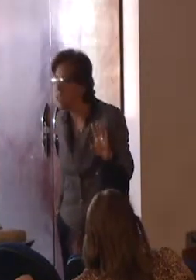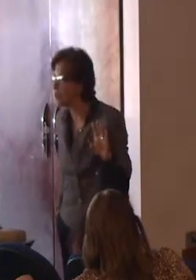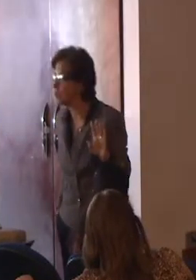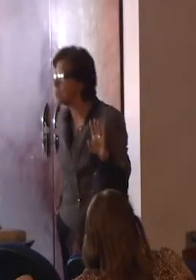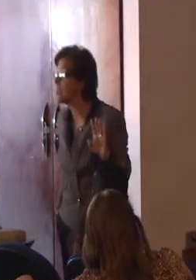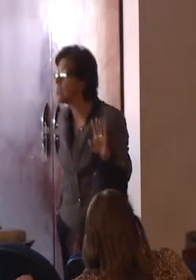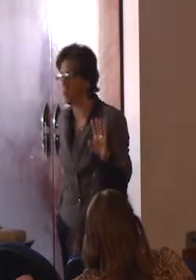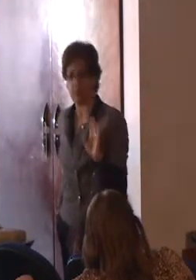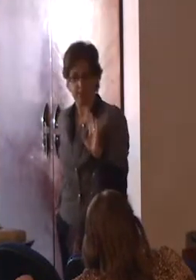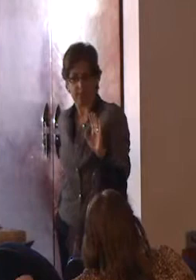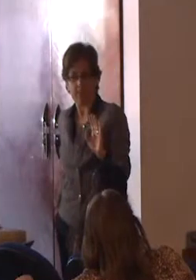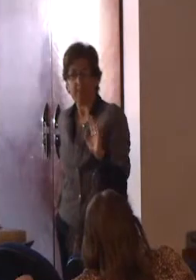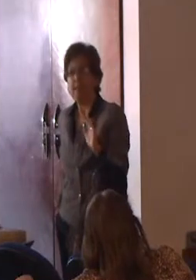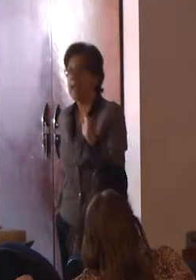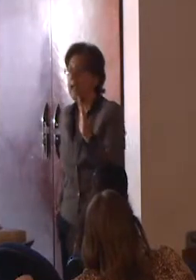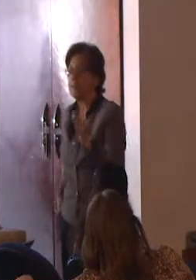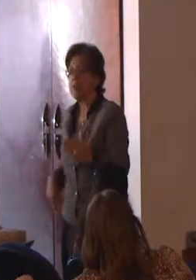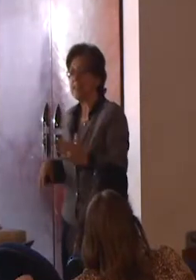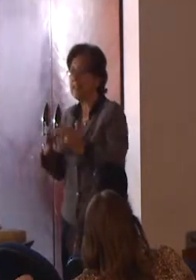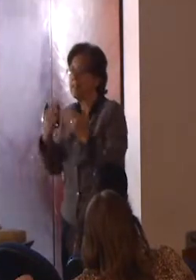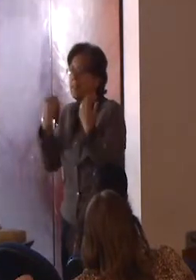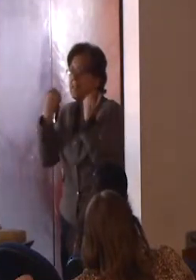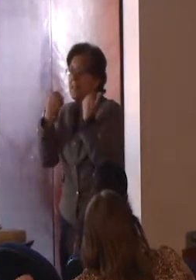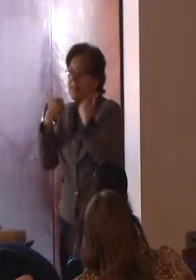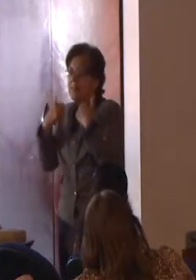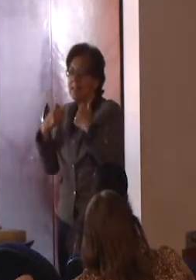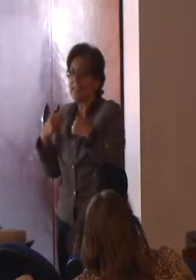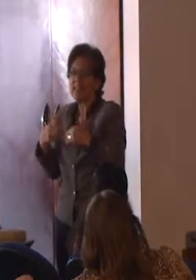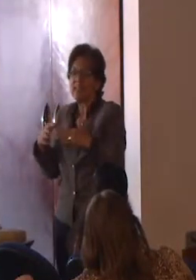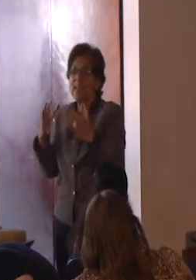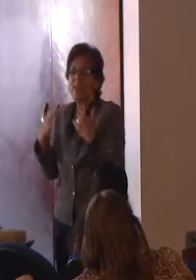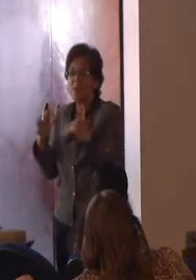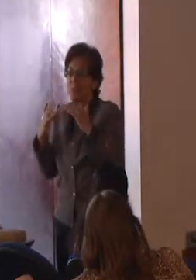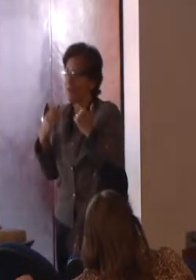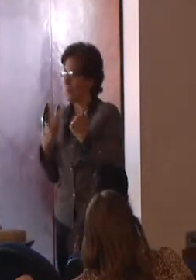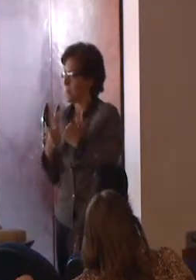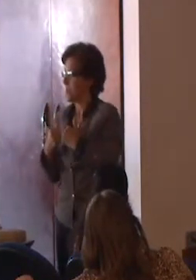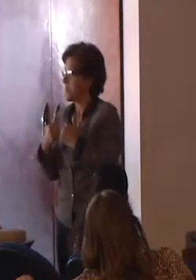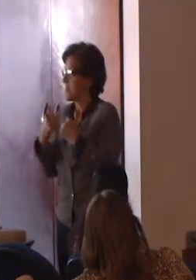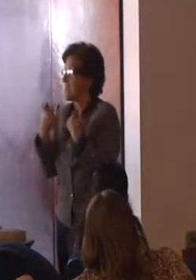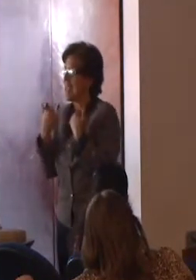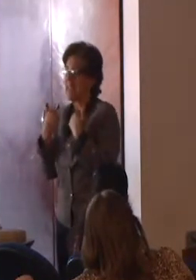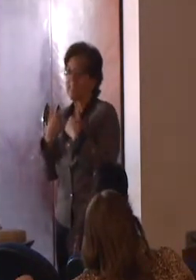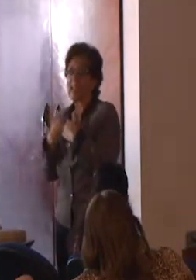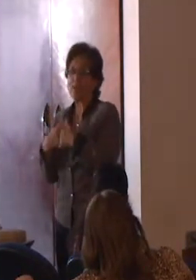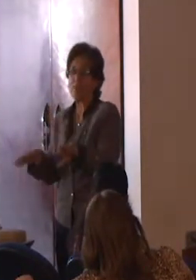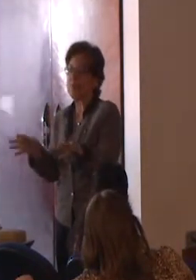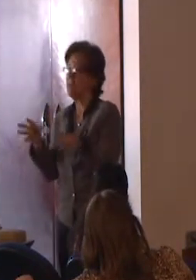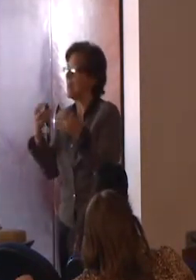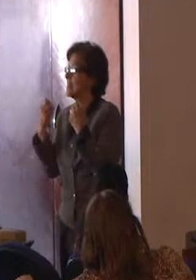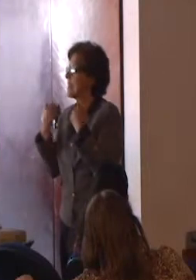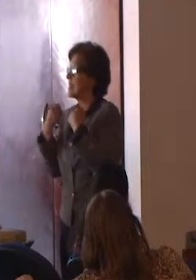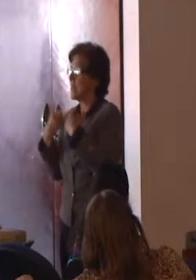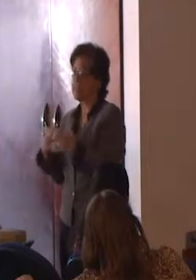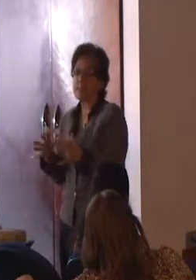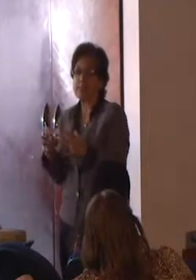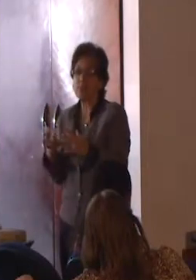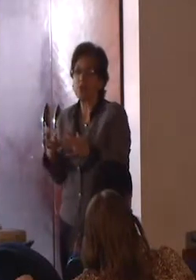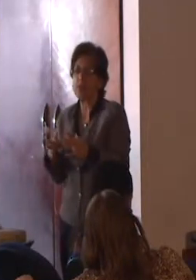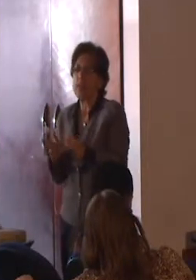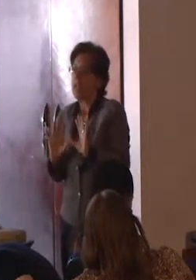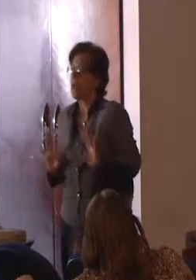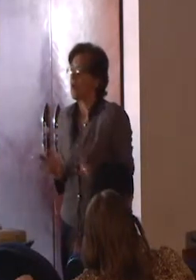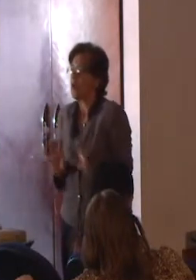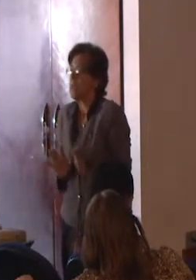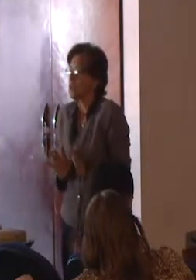de la famosa educación inclusiva ni incluyente. Entonces, independientemente de que sea inclusión, de que sea